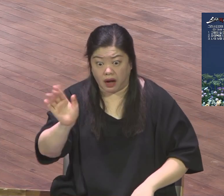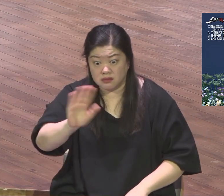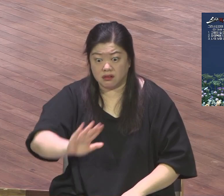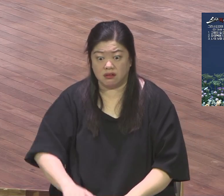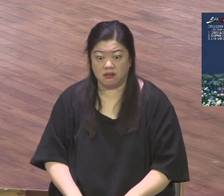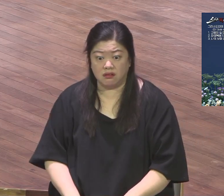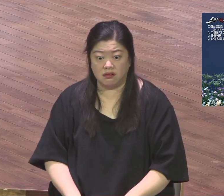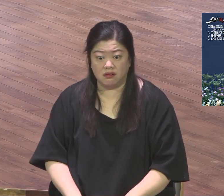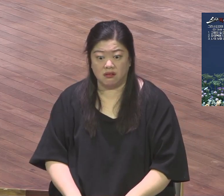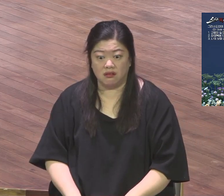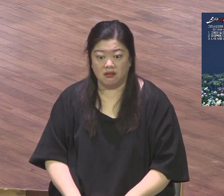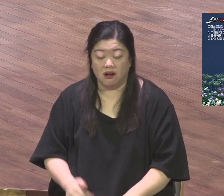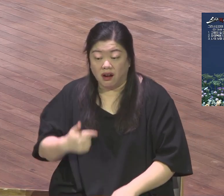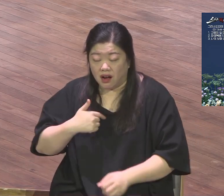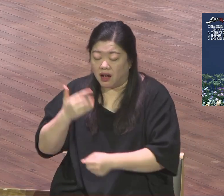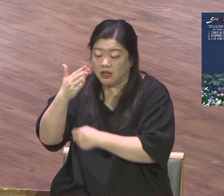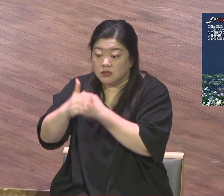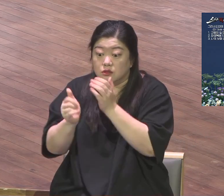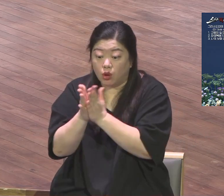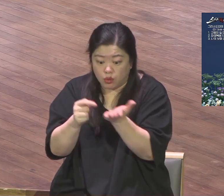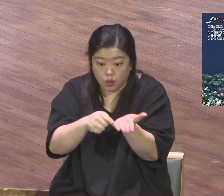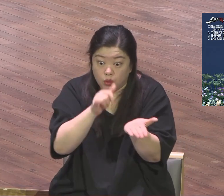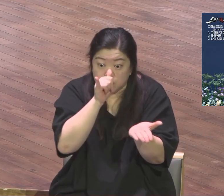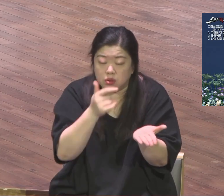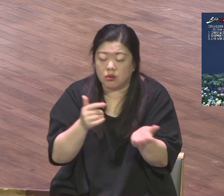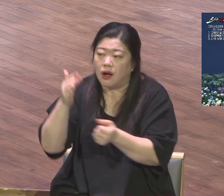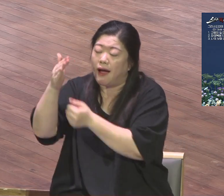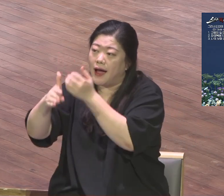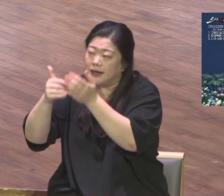왜 성경에 있는 것을 부정하려고 합니까?